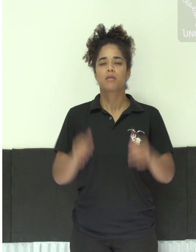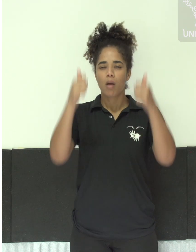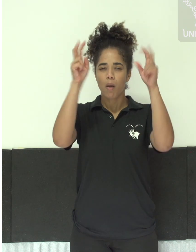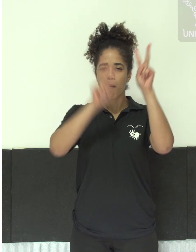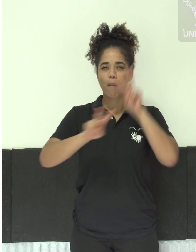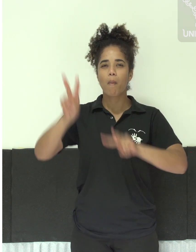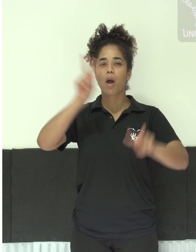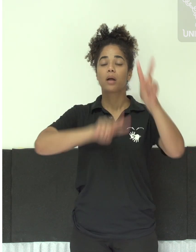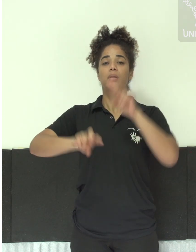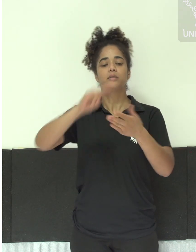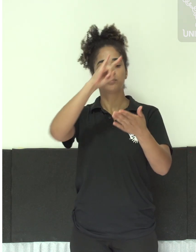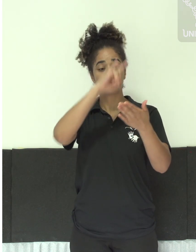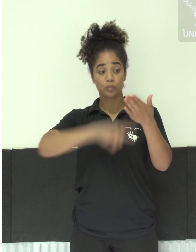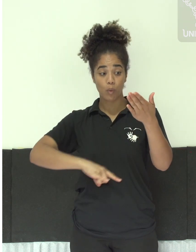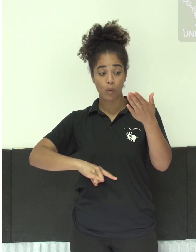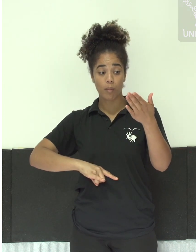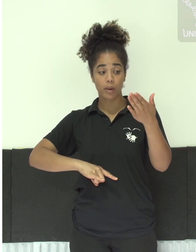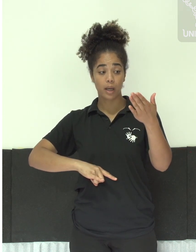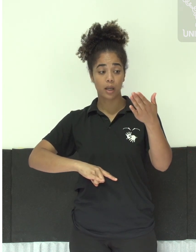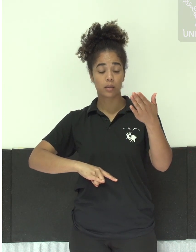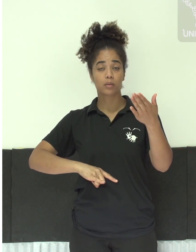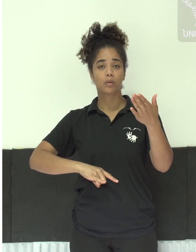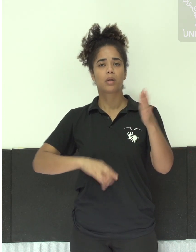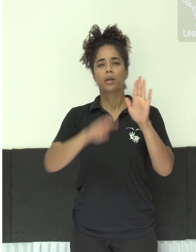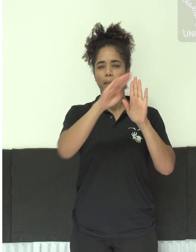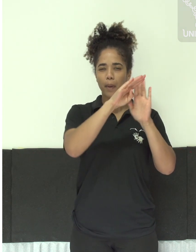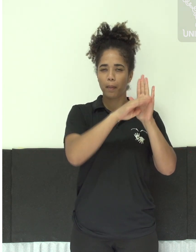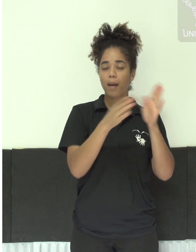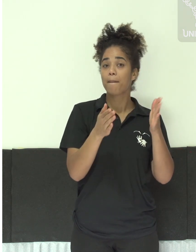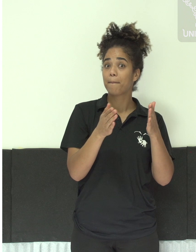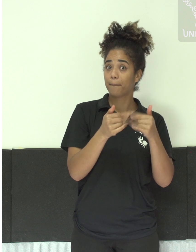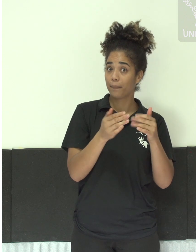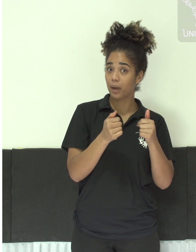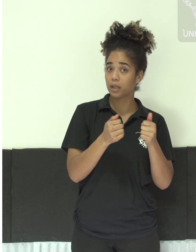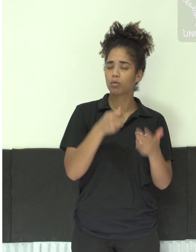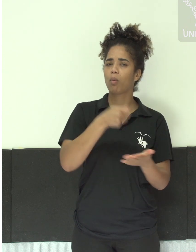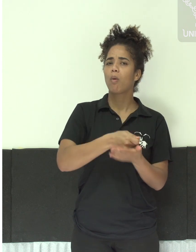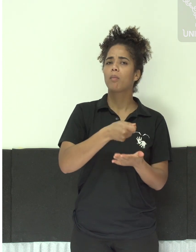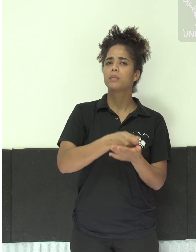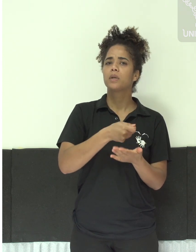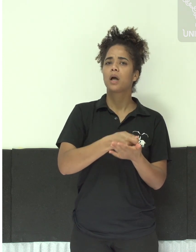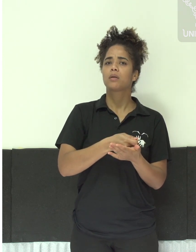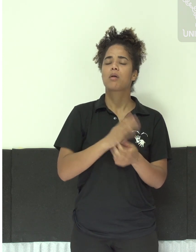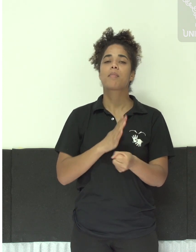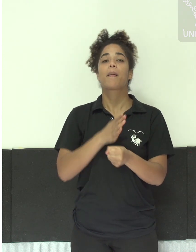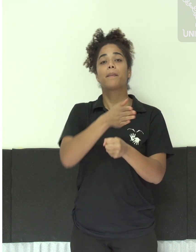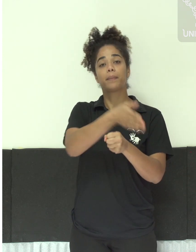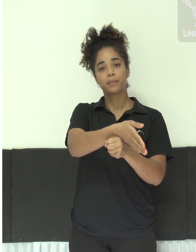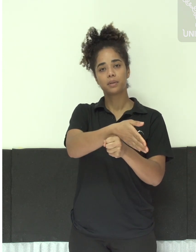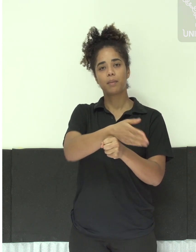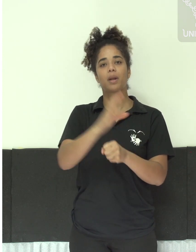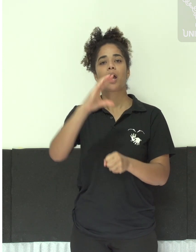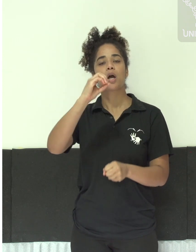análise documental dos requisitos obrigatórios para ingresso pelas